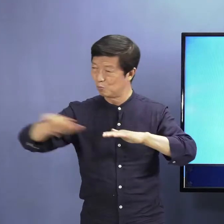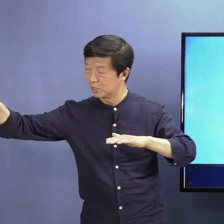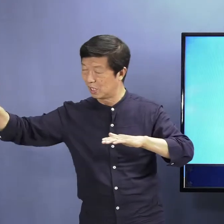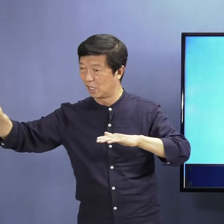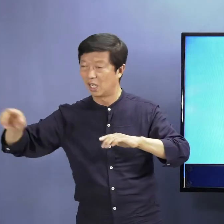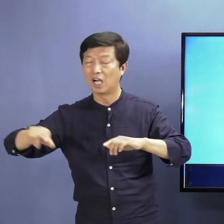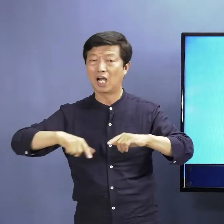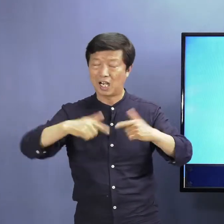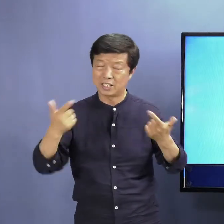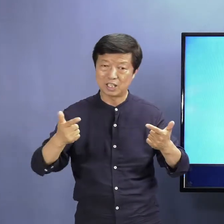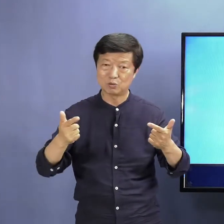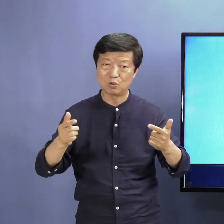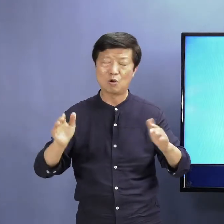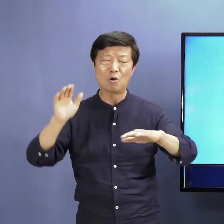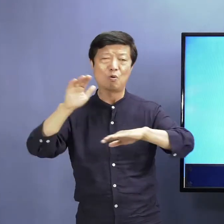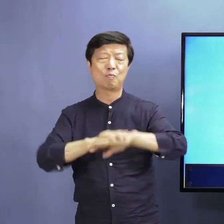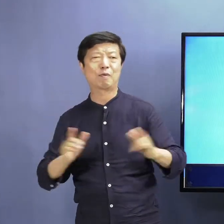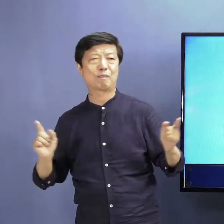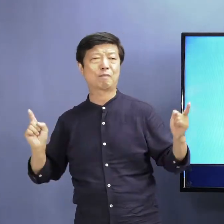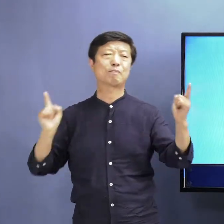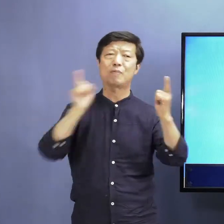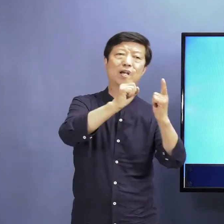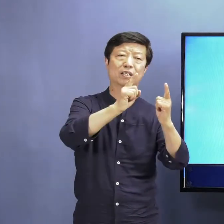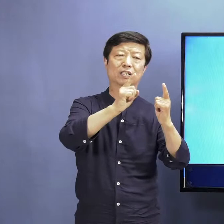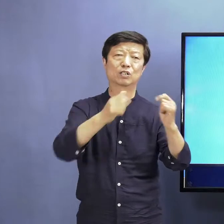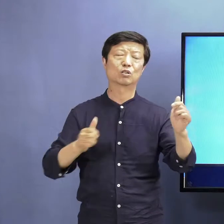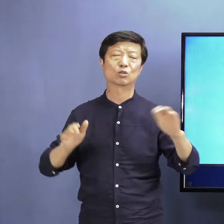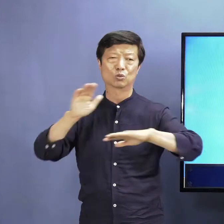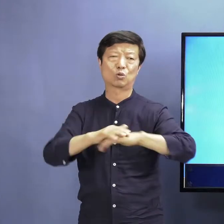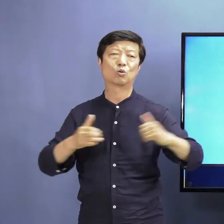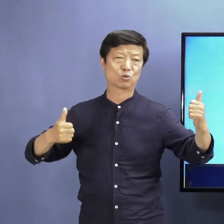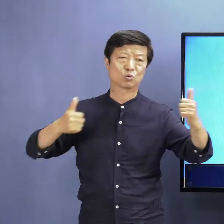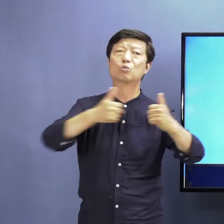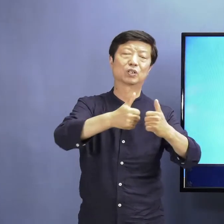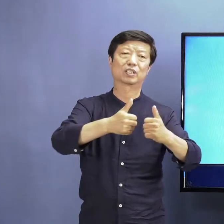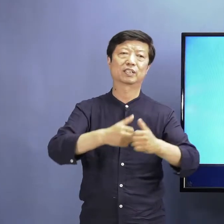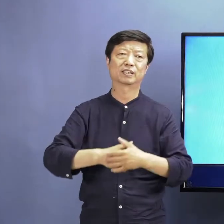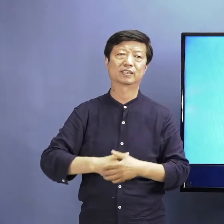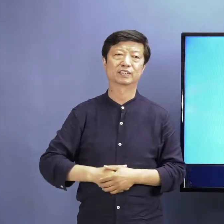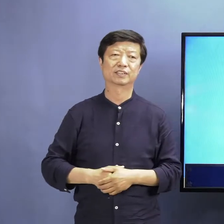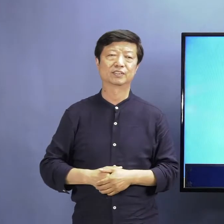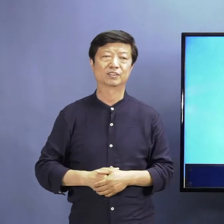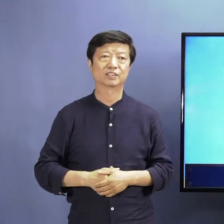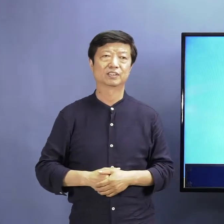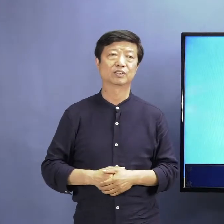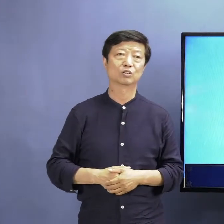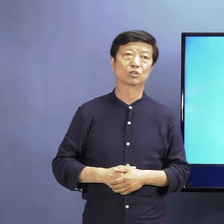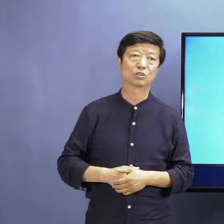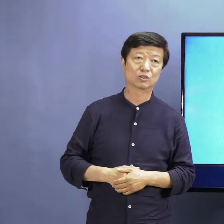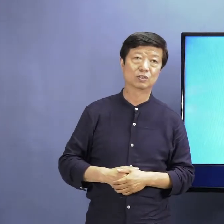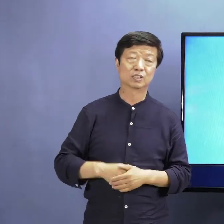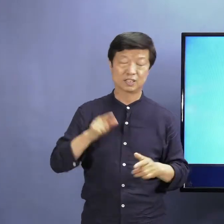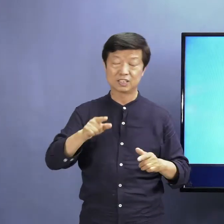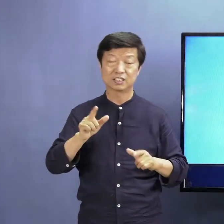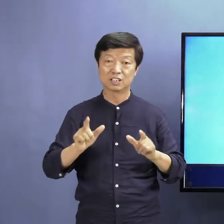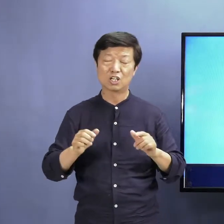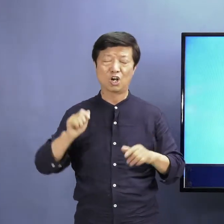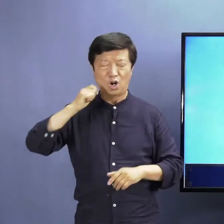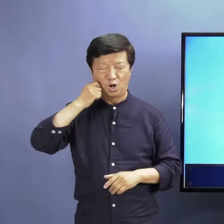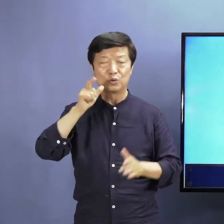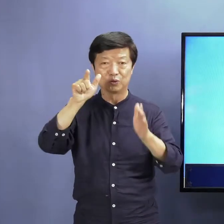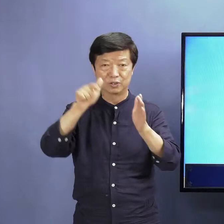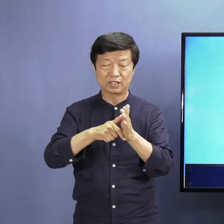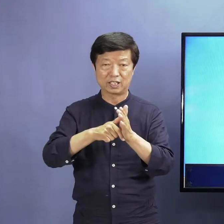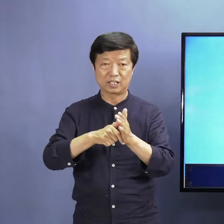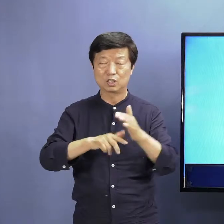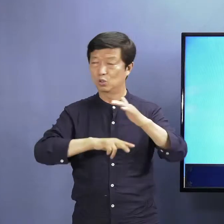고난을 피해서 그냥 주저앉아 버린다. 포기한다. 그건 열정이 없는 거예요. 열정은 뭐냐? 그 상황에서 고난을